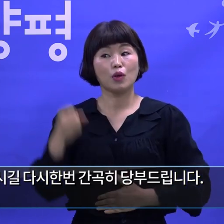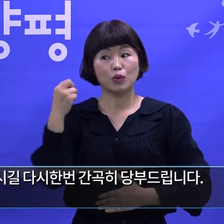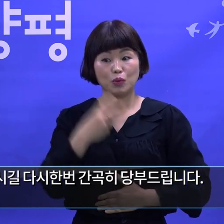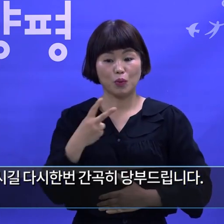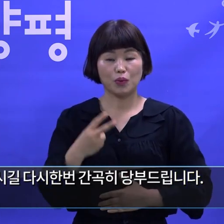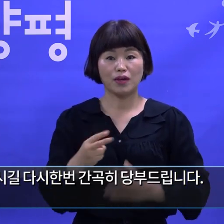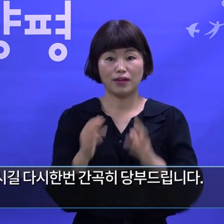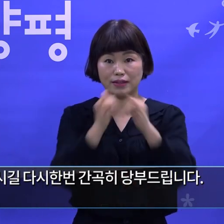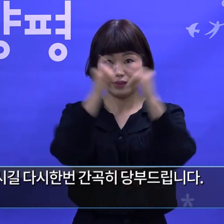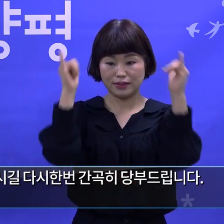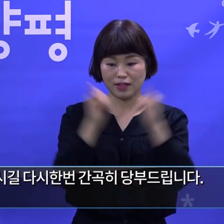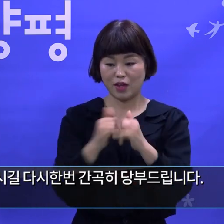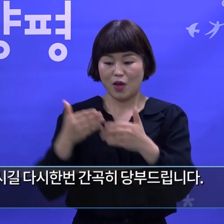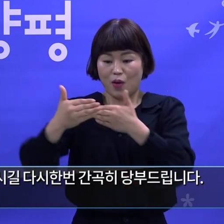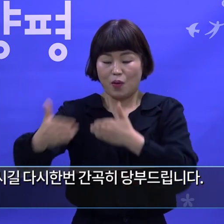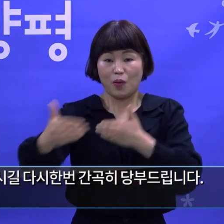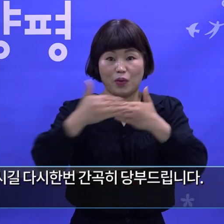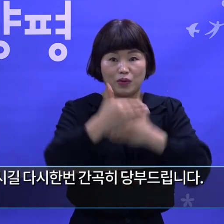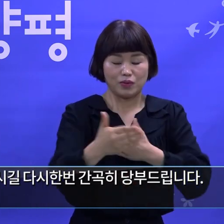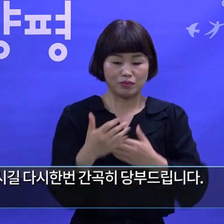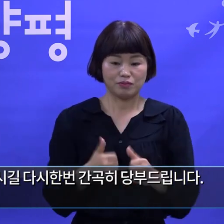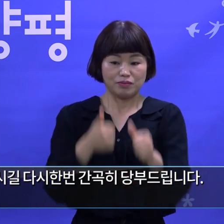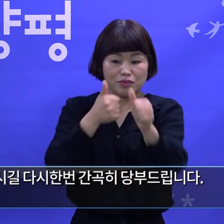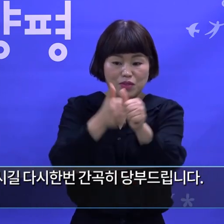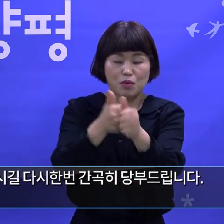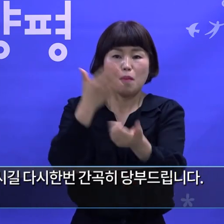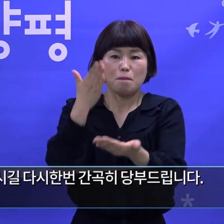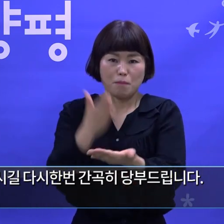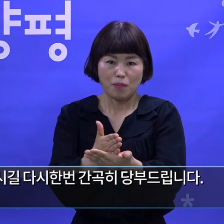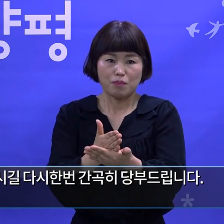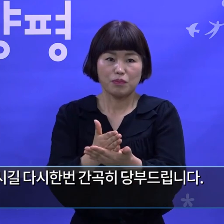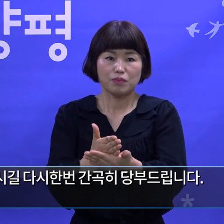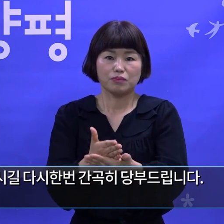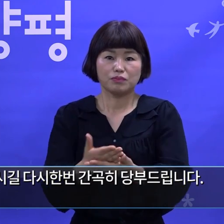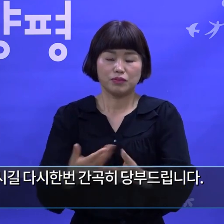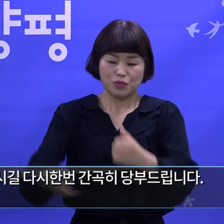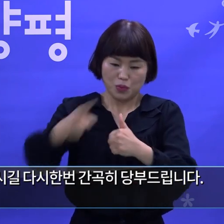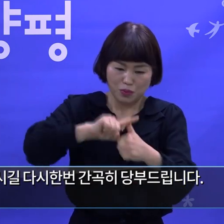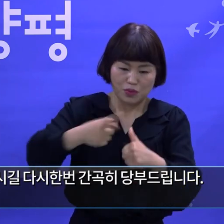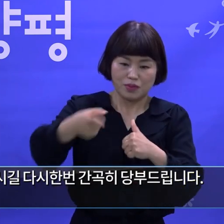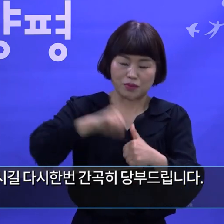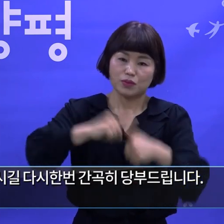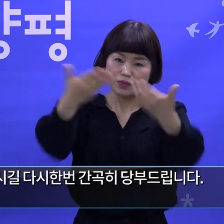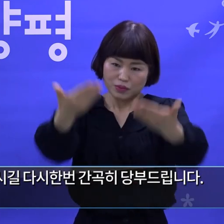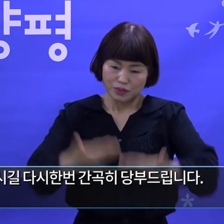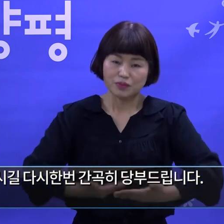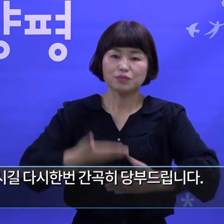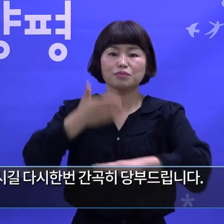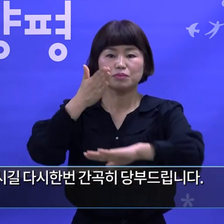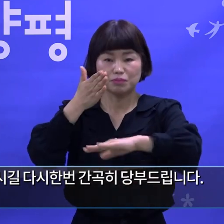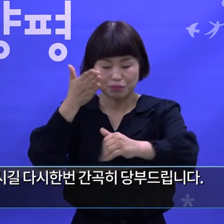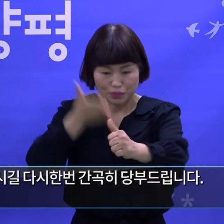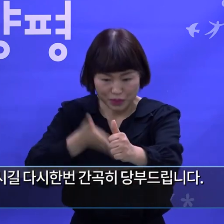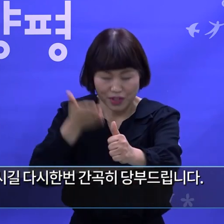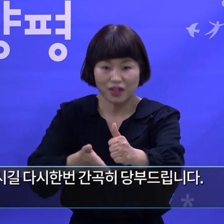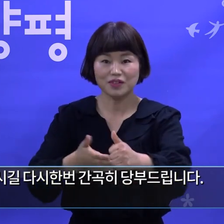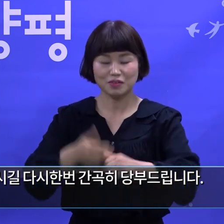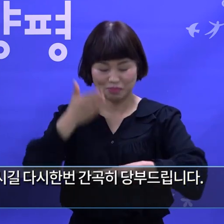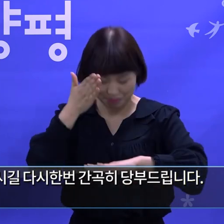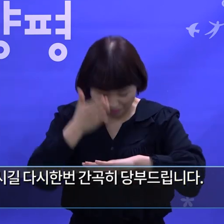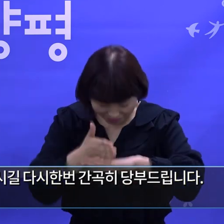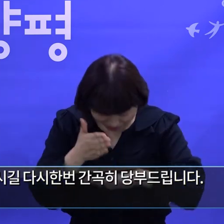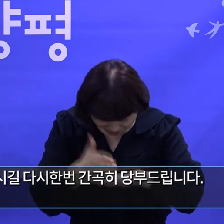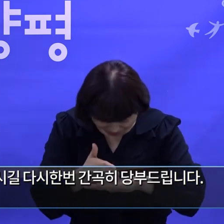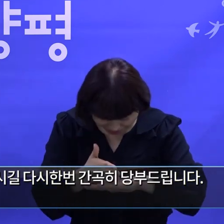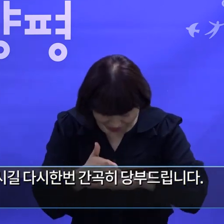거리두기에 적극 동참해 주실 것을 간곡히 당부드립니다. 감사합니다.